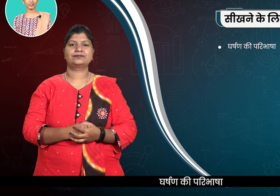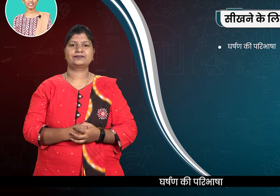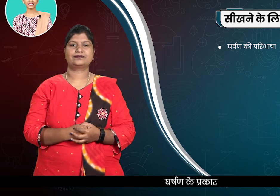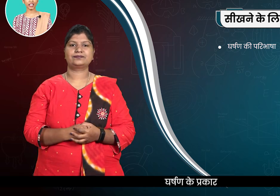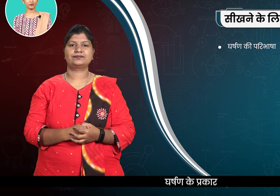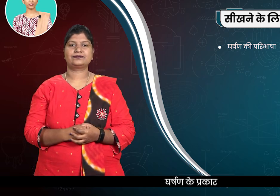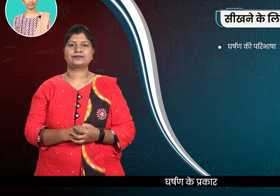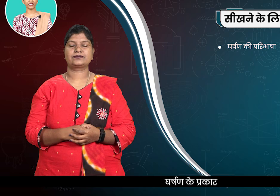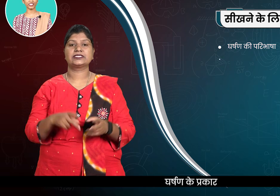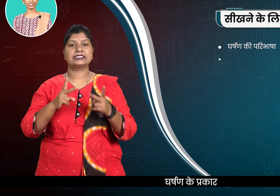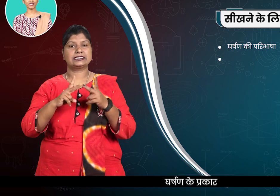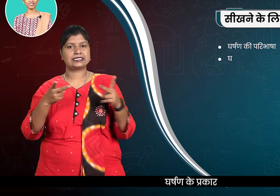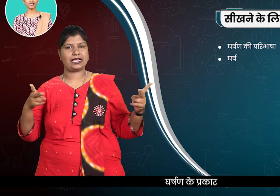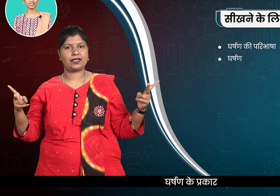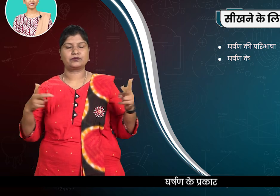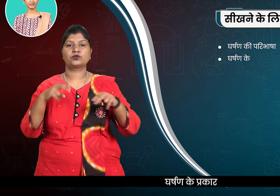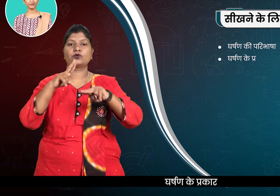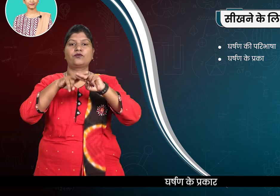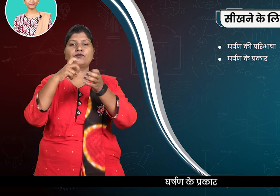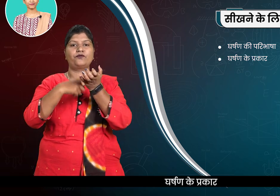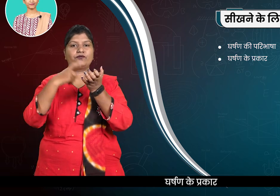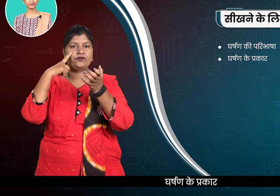घर्षन के प्रकार